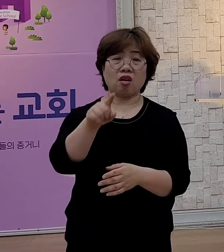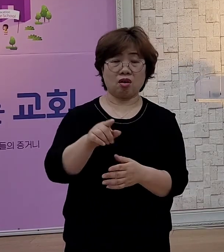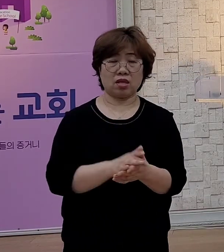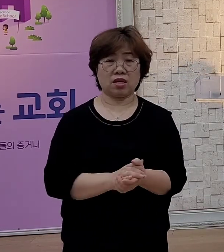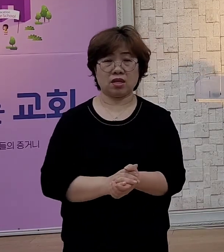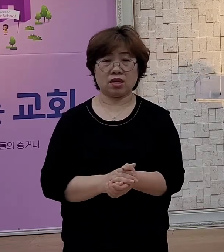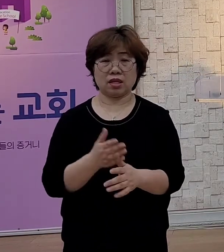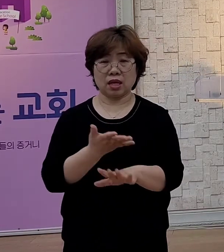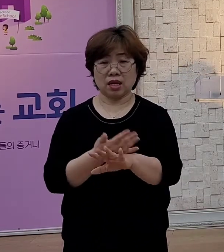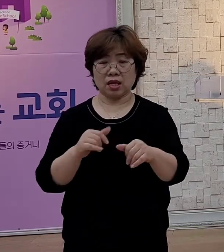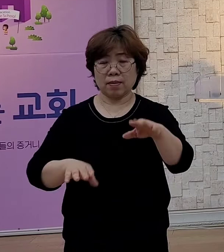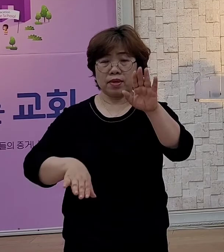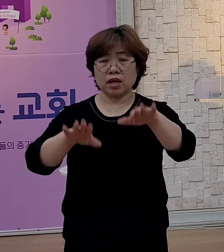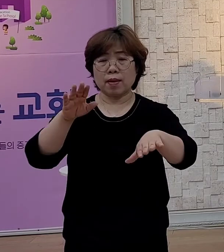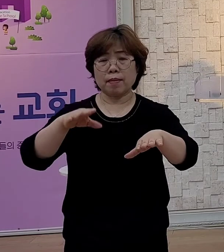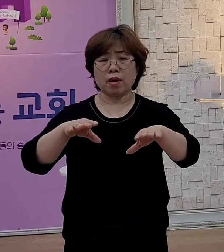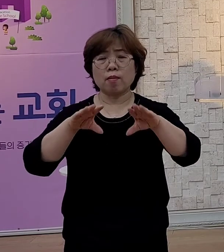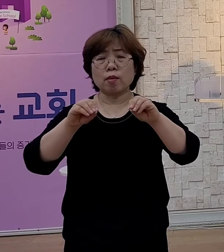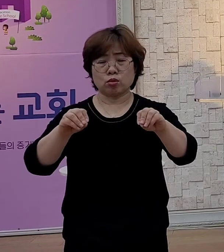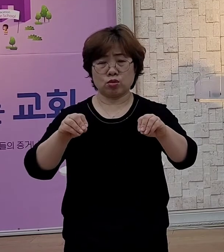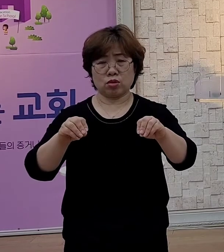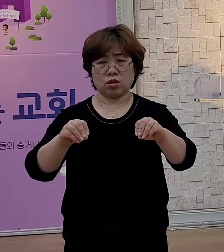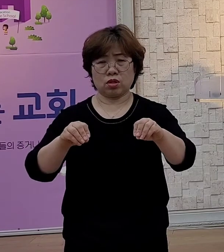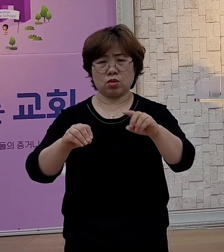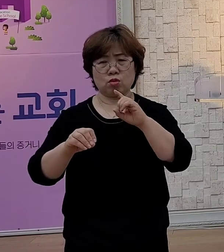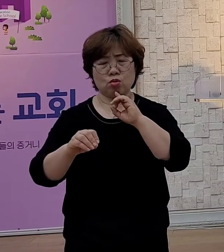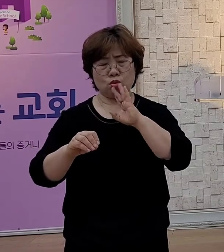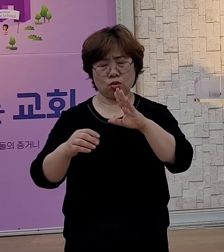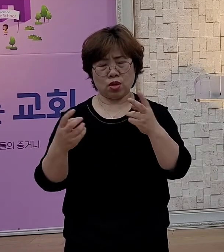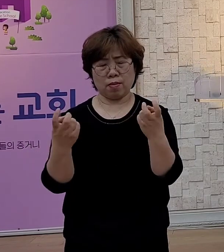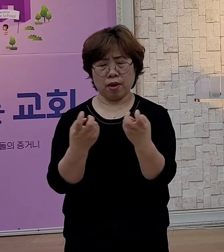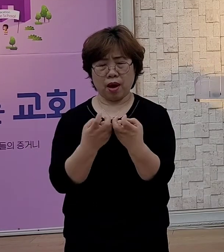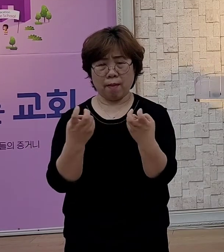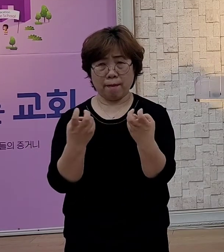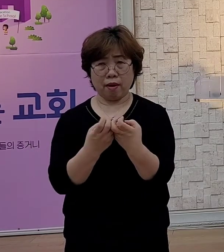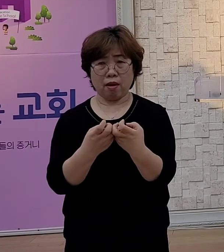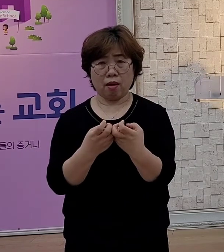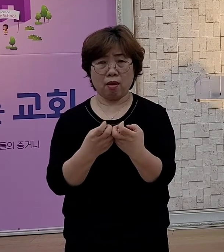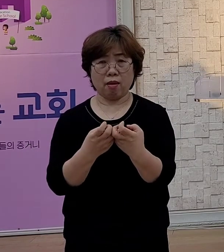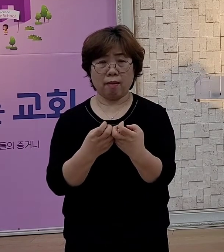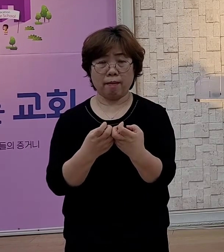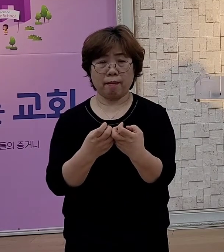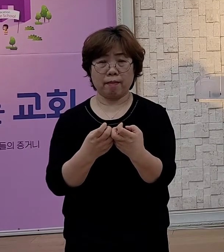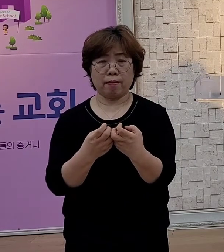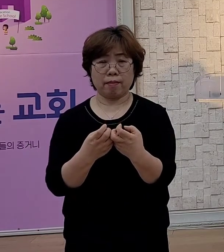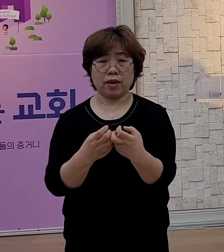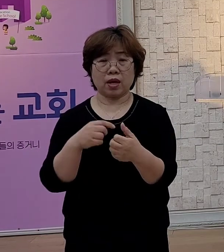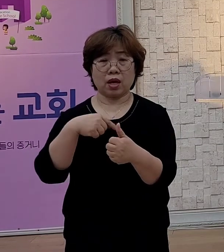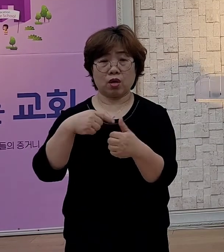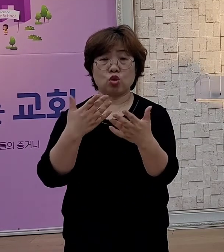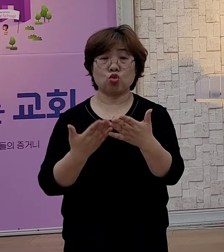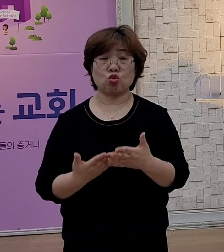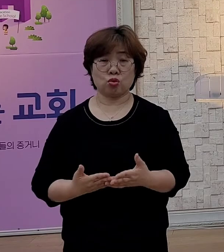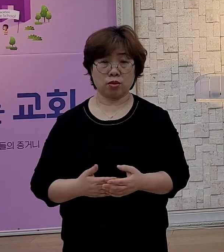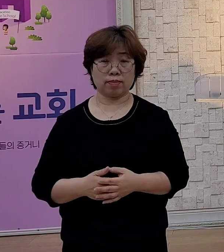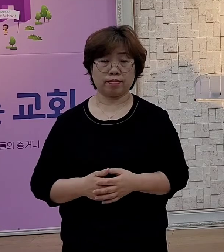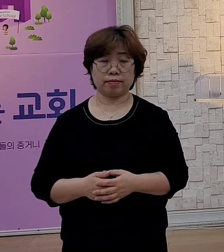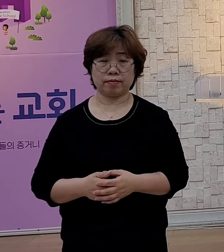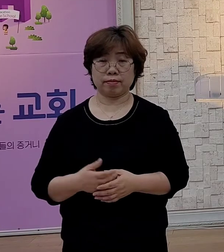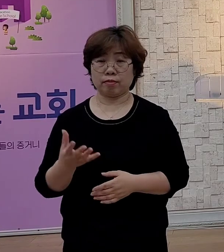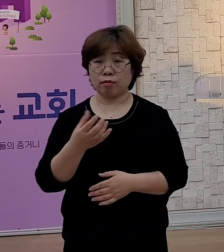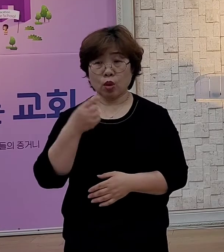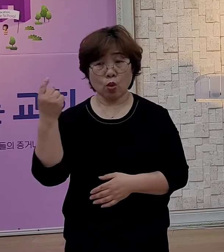우리가 다른 사람을 차별하지 않는 유일한 비결이다라는 것을 말합니다. 이 차별에는